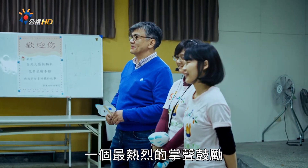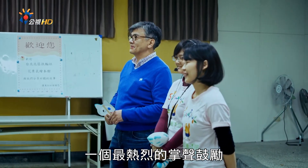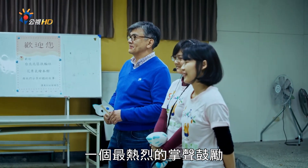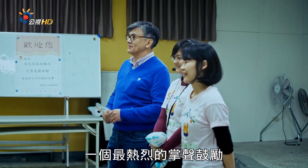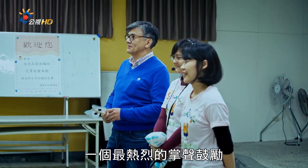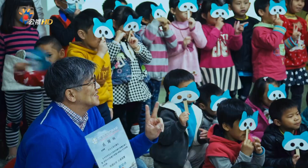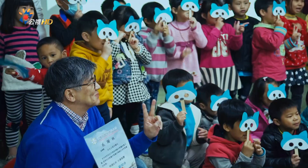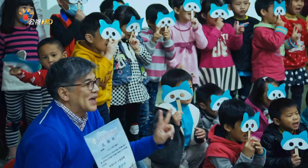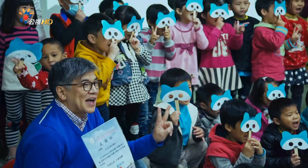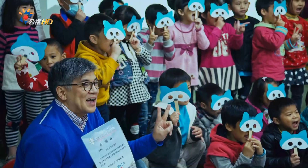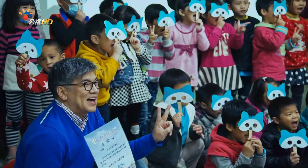励！